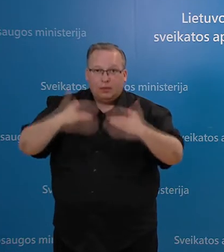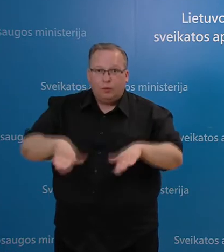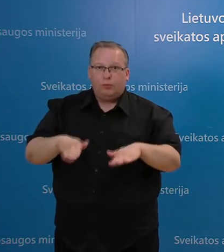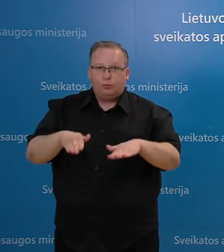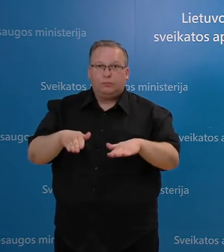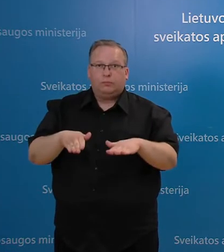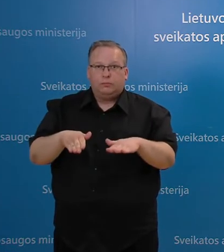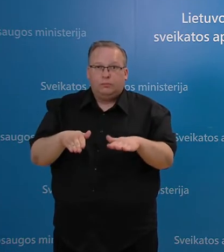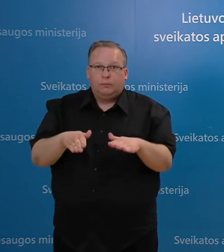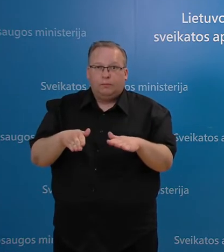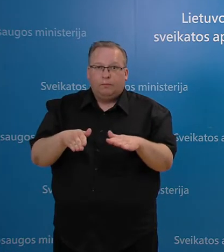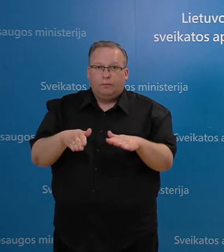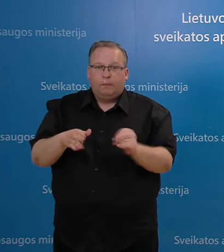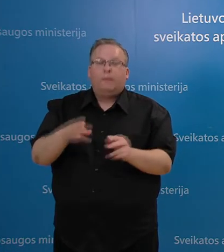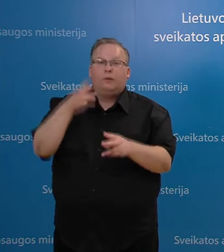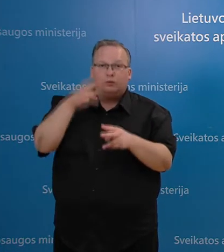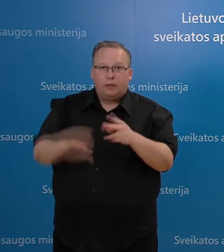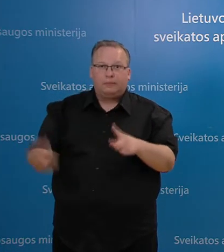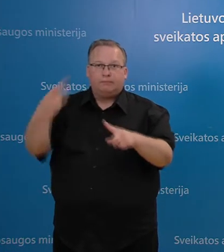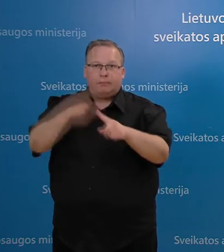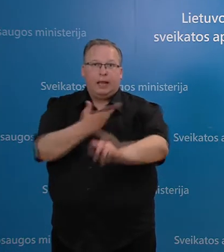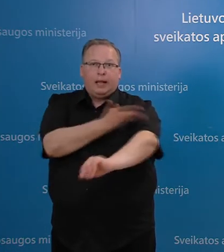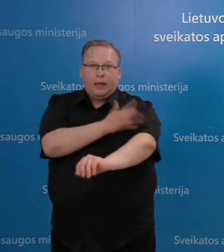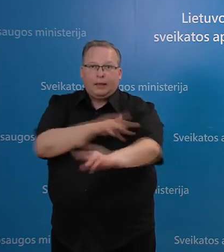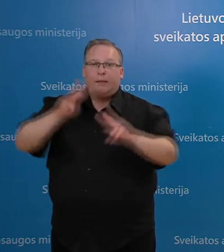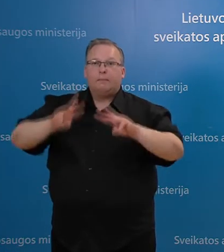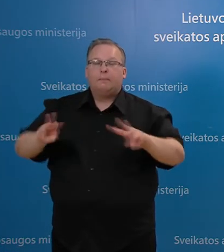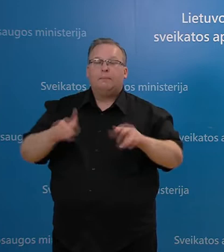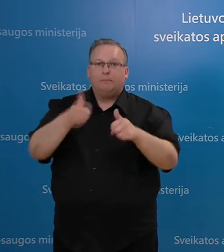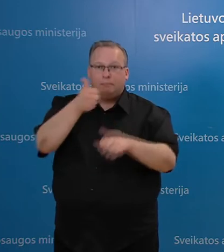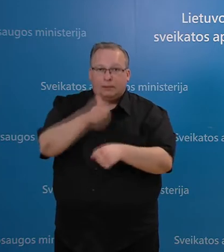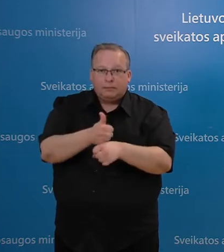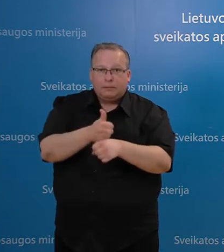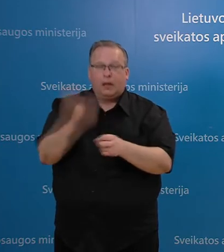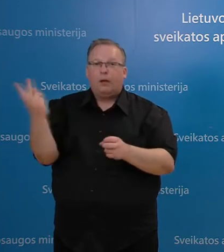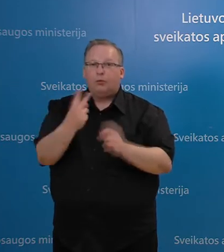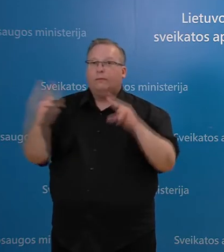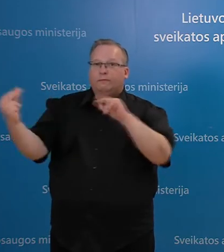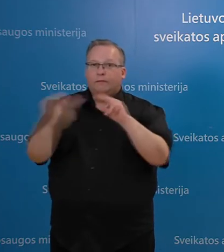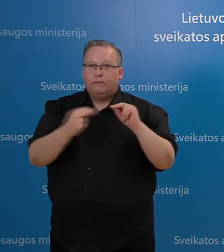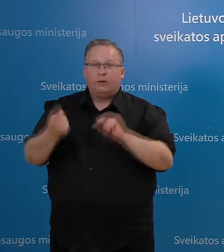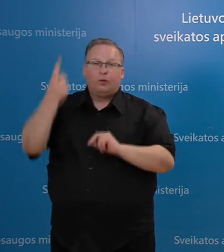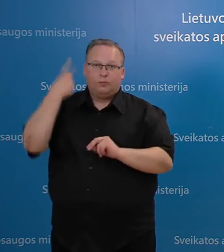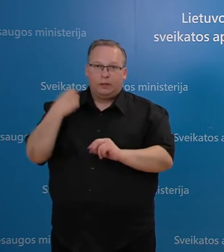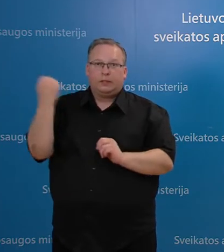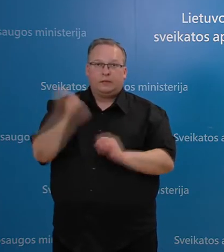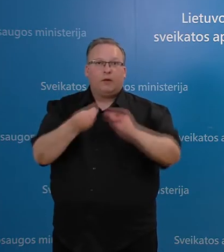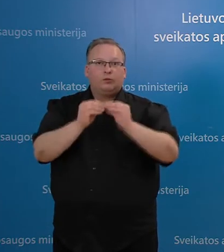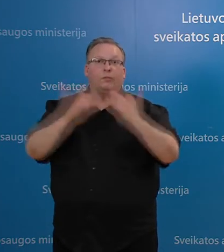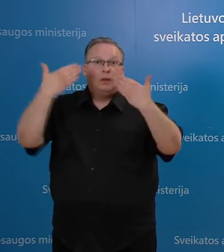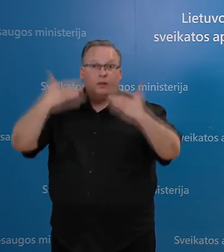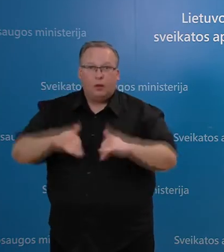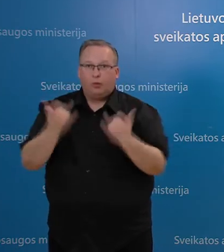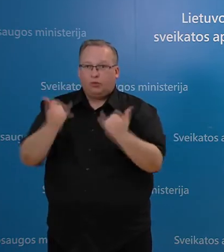jog prisijungia Lenkija. Premjerai kalbėdamiesi praeitą savaitę tokį sutarimą pasiekė ir šiandien kaip tik kalbėjome